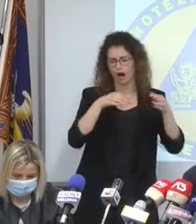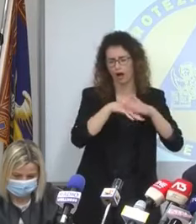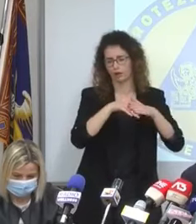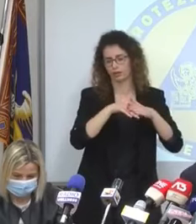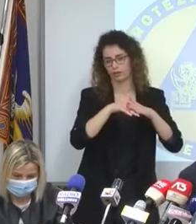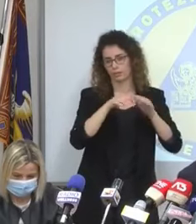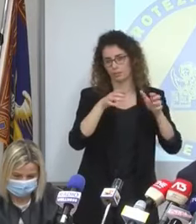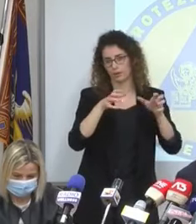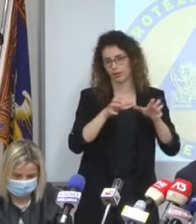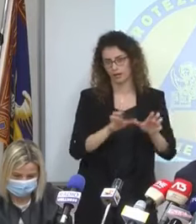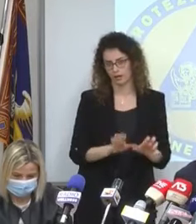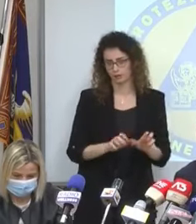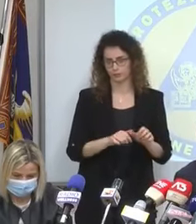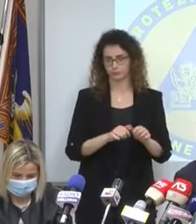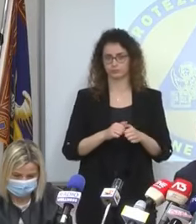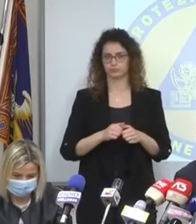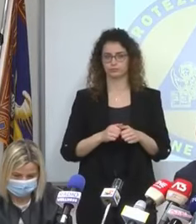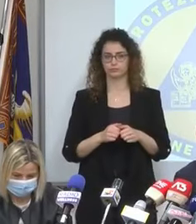chi